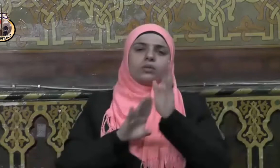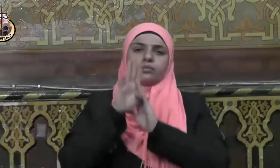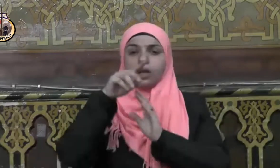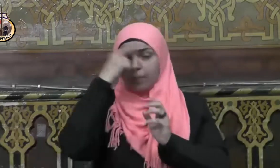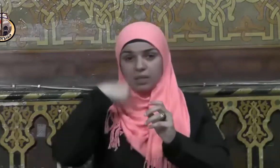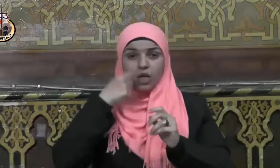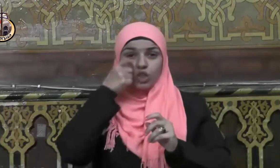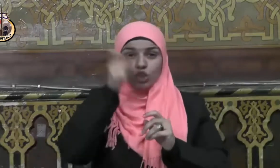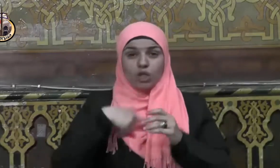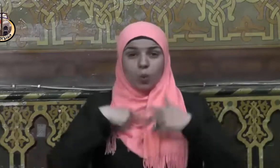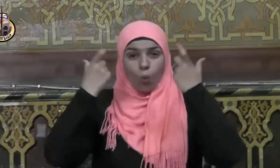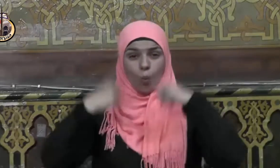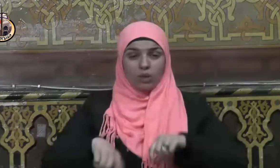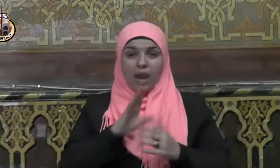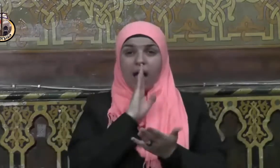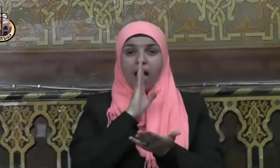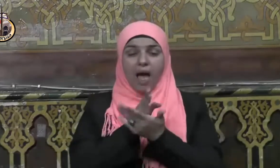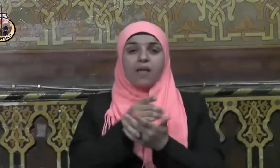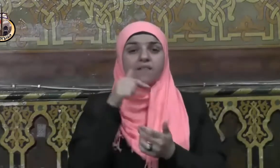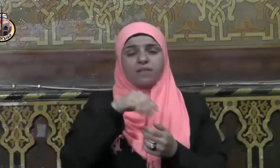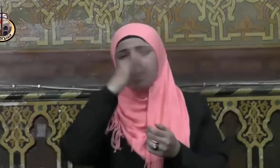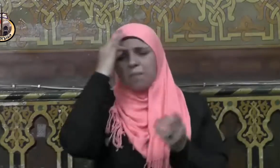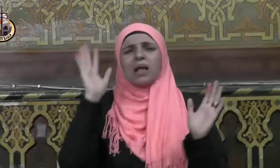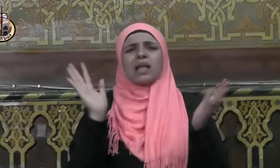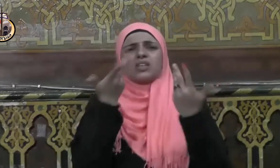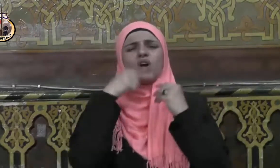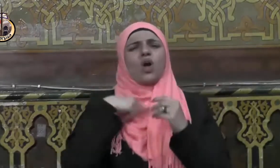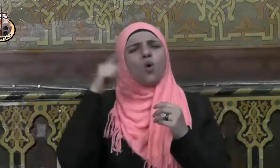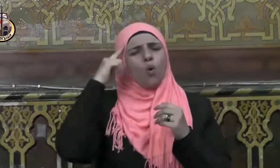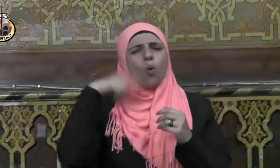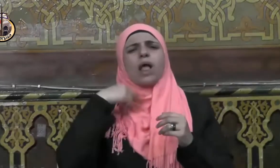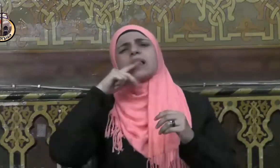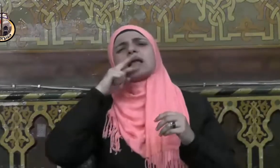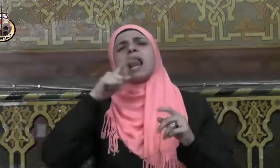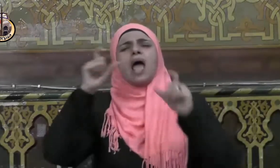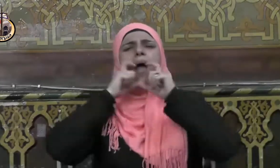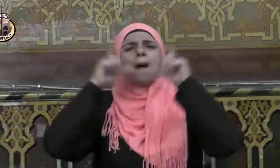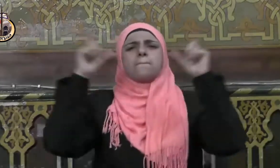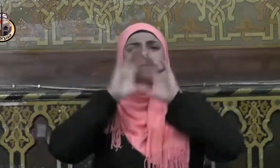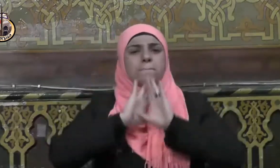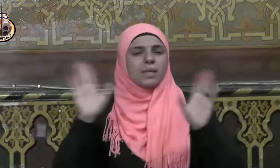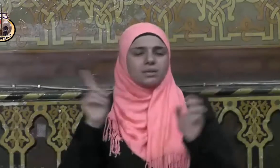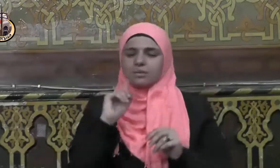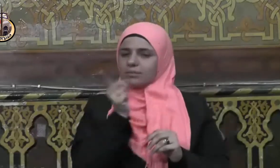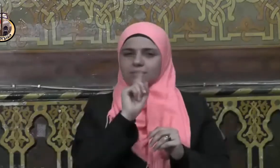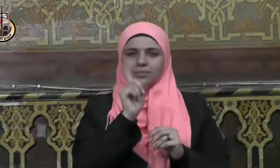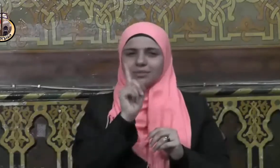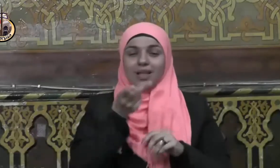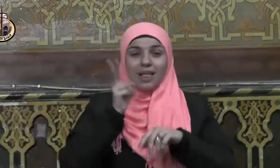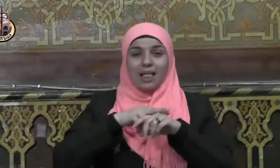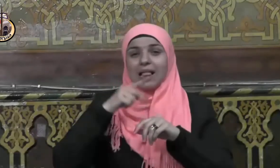الحقيقية ليست مجرد شعارات ترفع أو عبارات